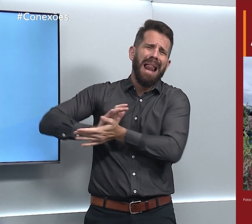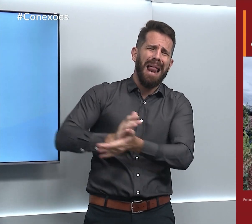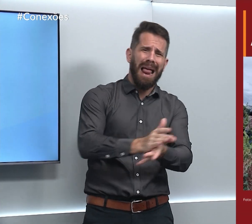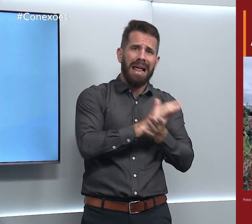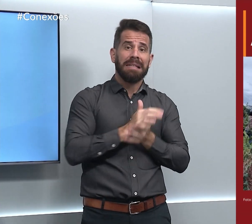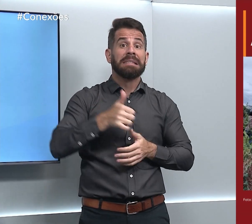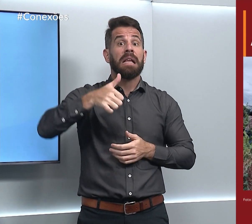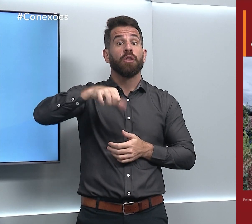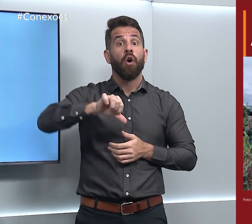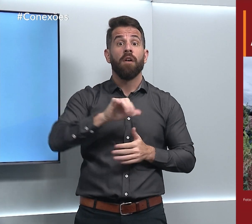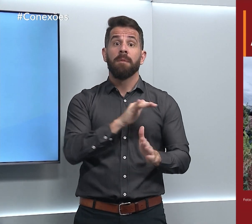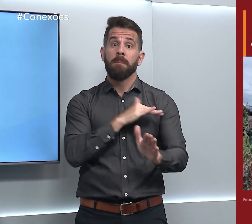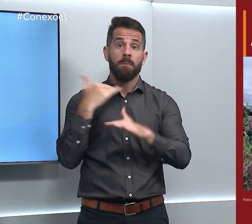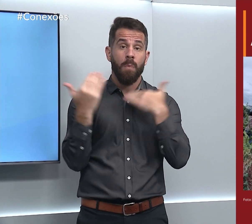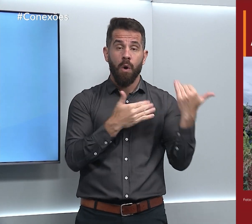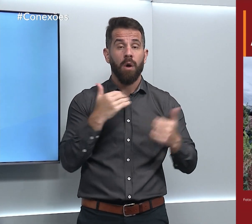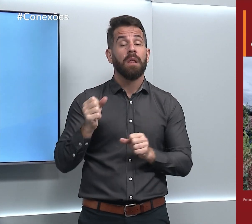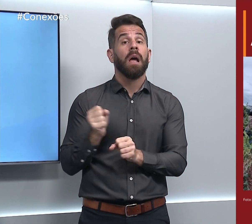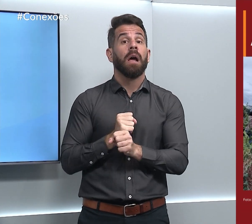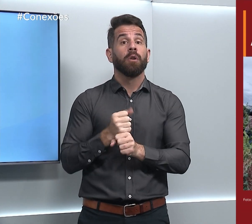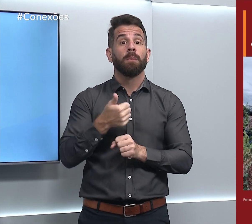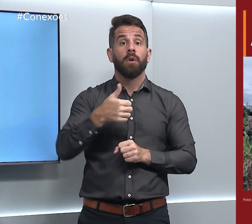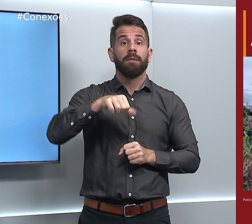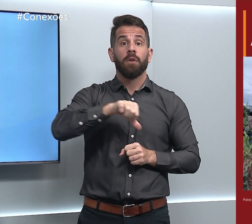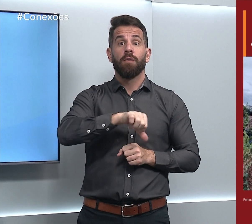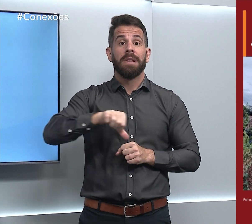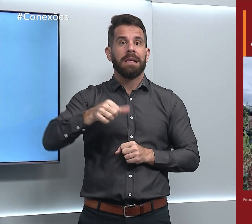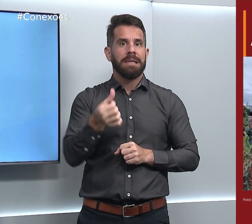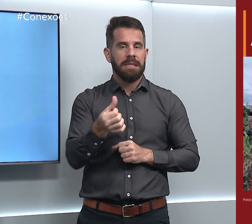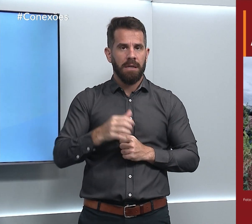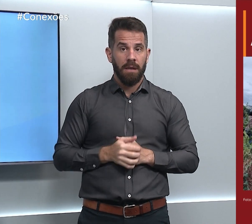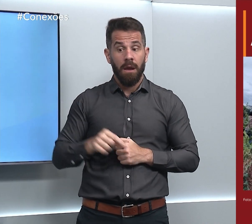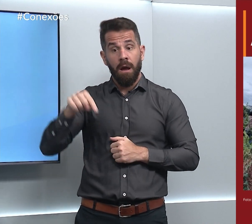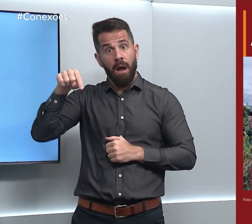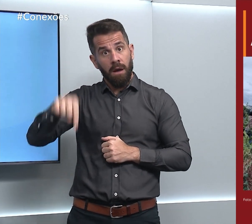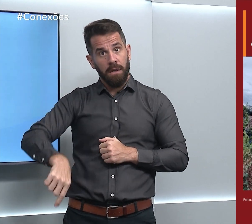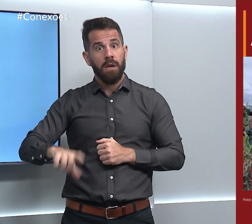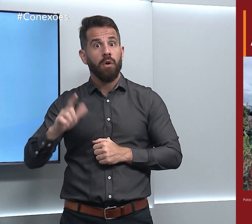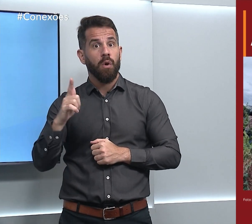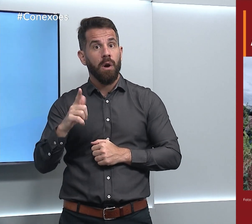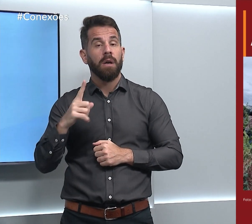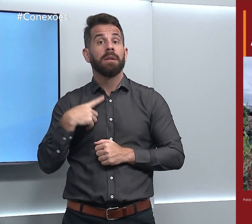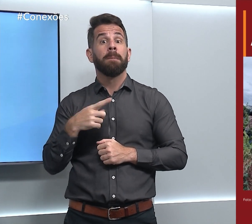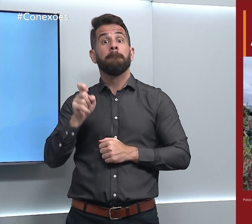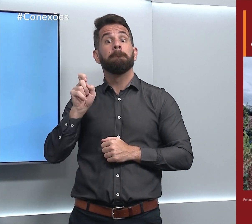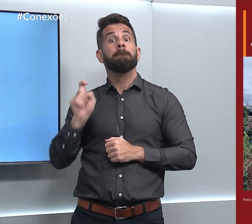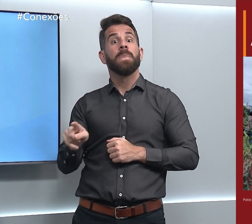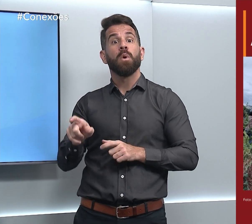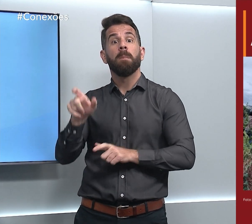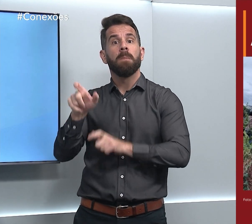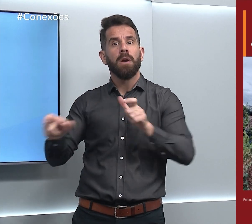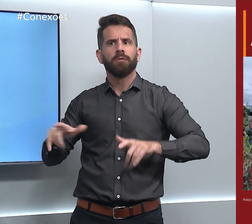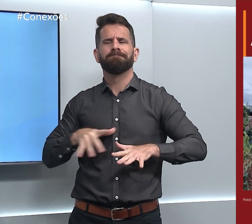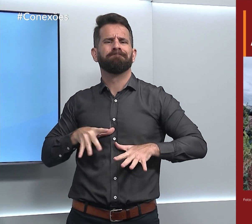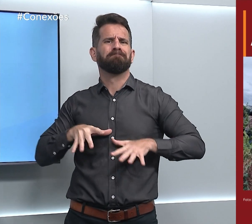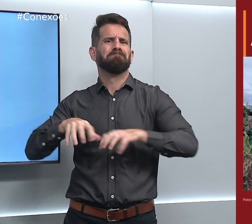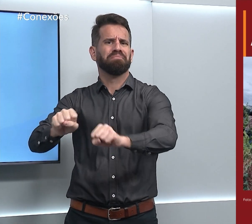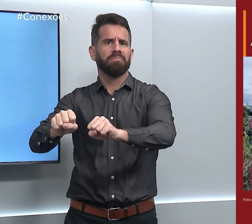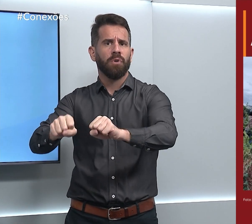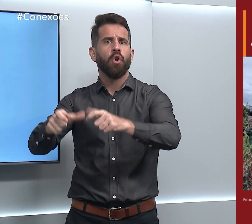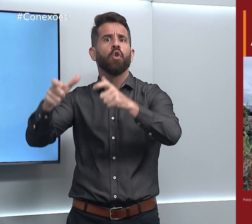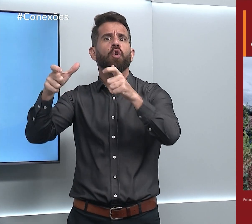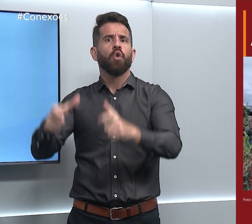em 1996. Aqui em Goiás, 1.000 famílias ocuparam uma área de 8.000 hectares